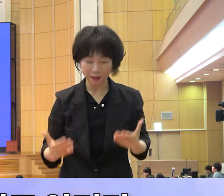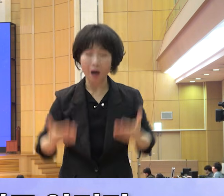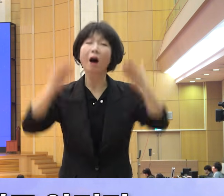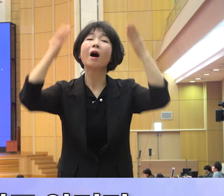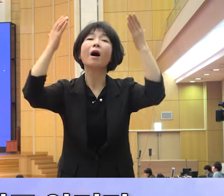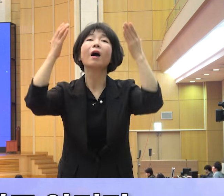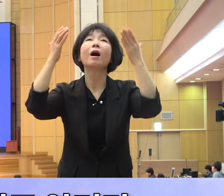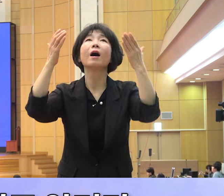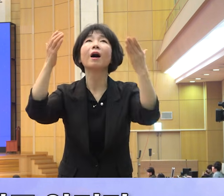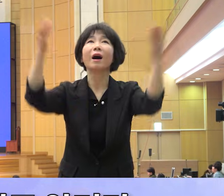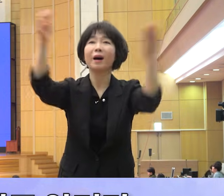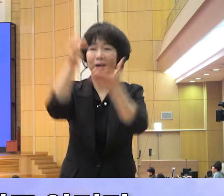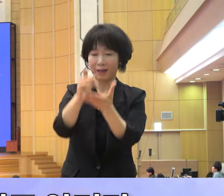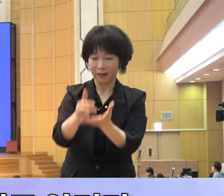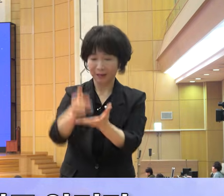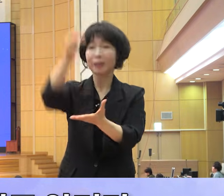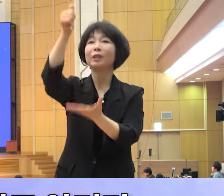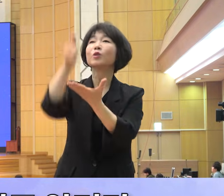찬양합니다.